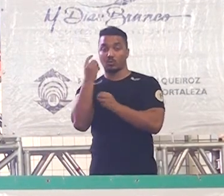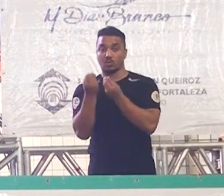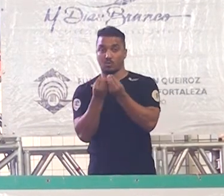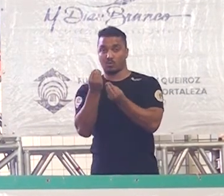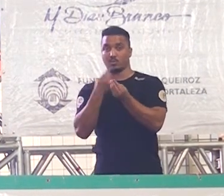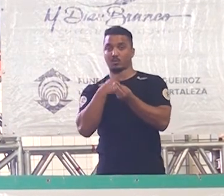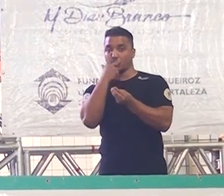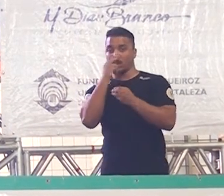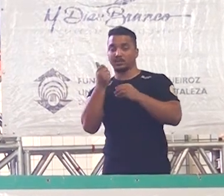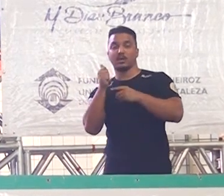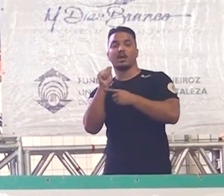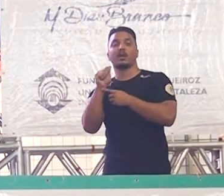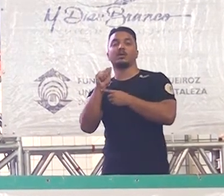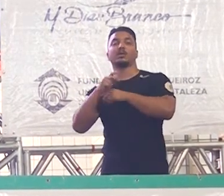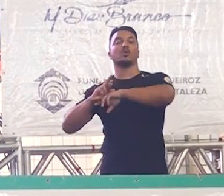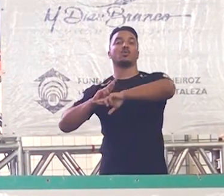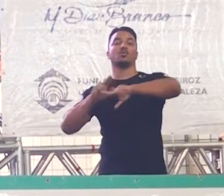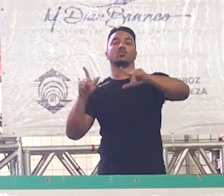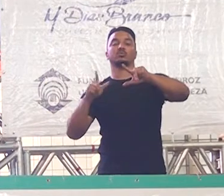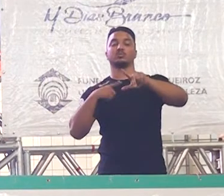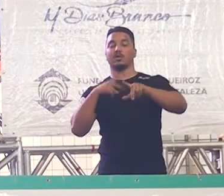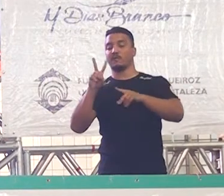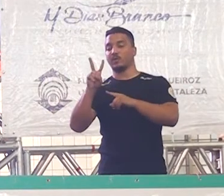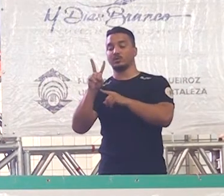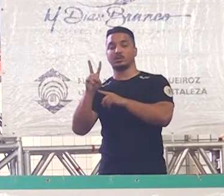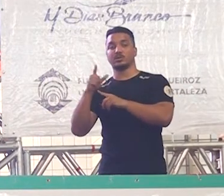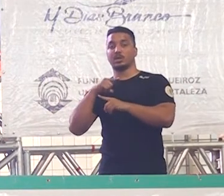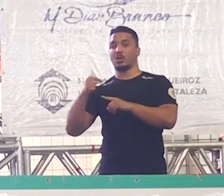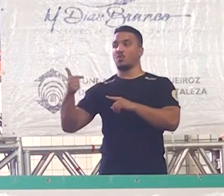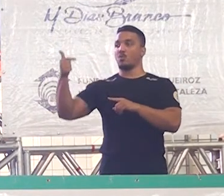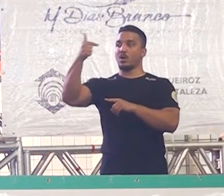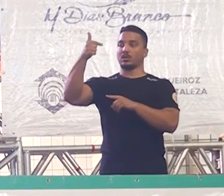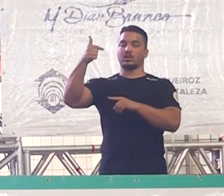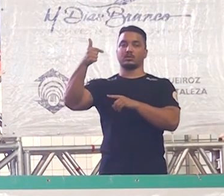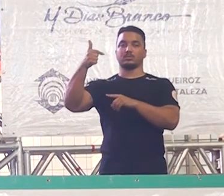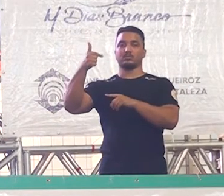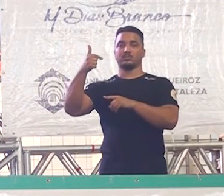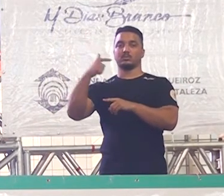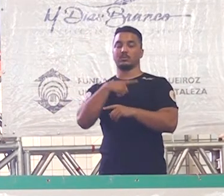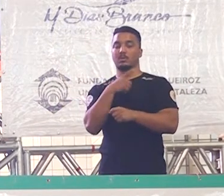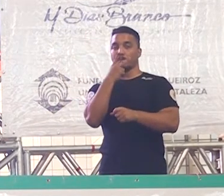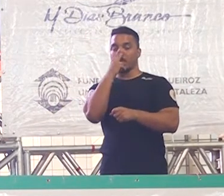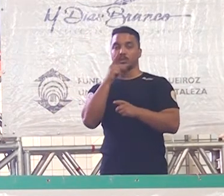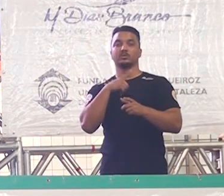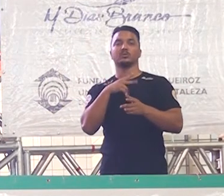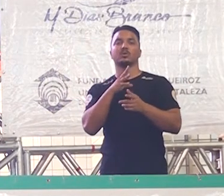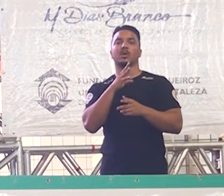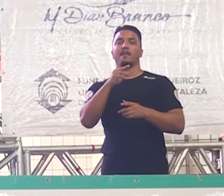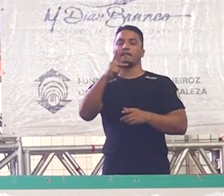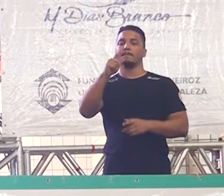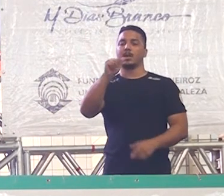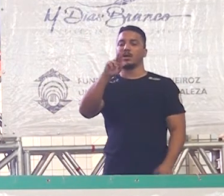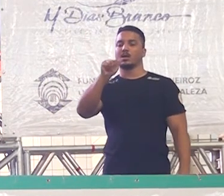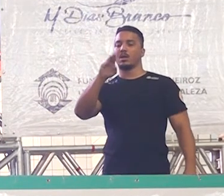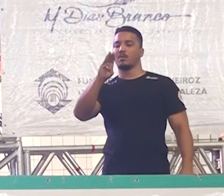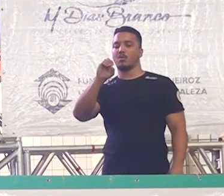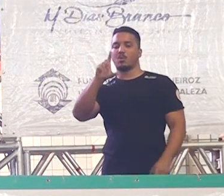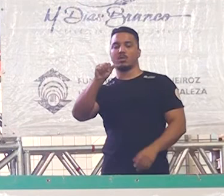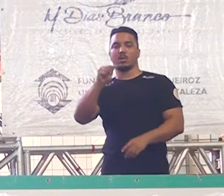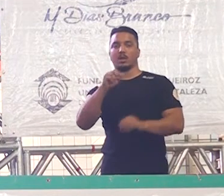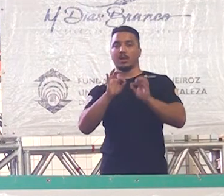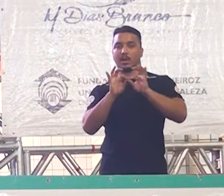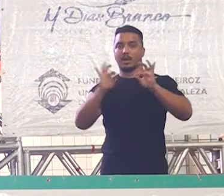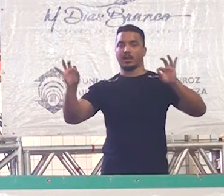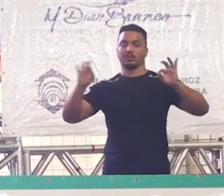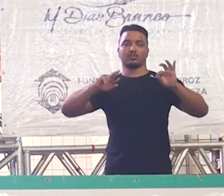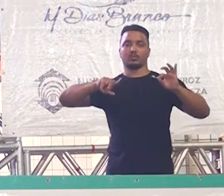ao quadrado. Se a velocidade está ao quadrado, meninos, meu gráfico é para ser parábola e não uma reta.